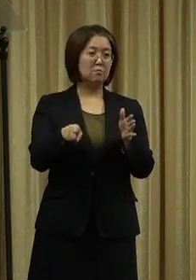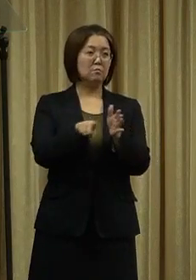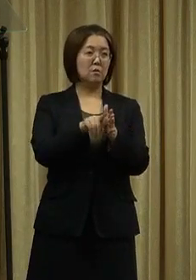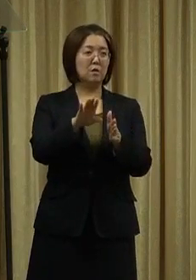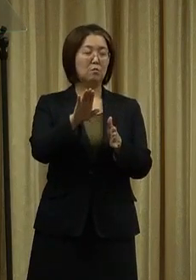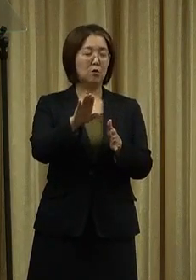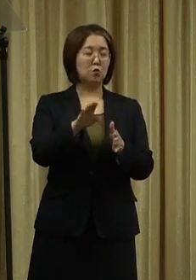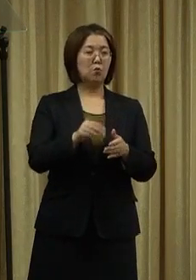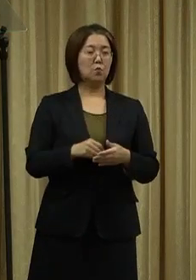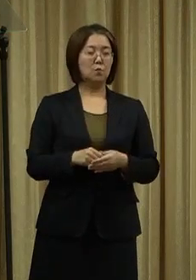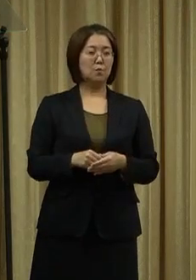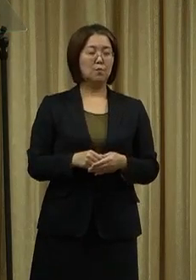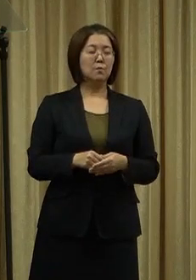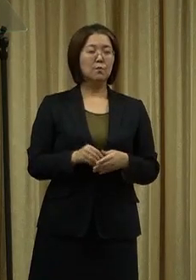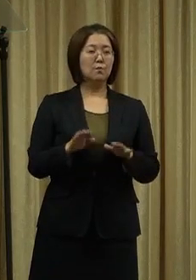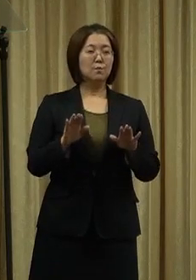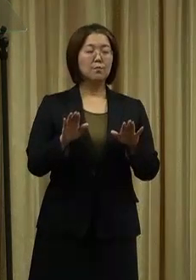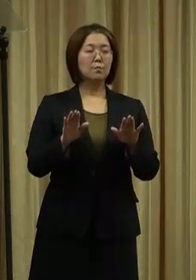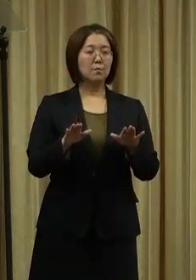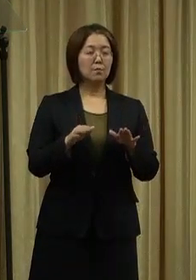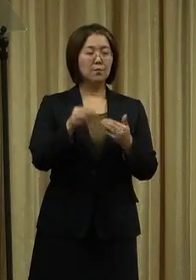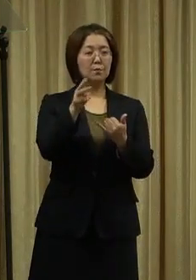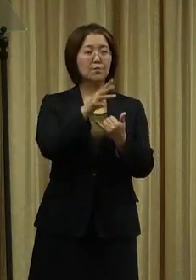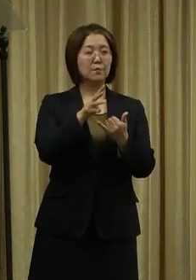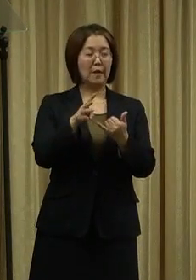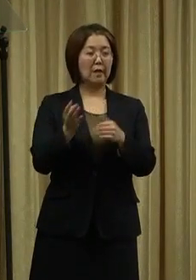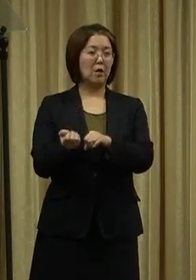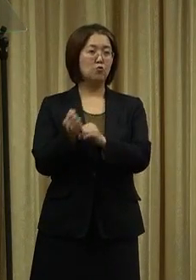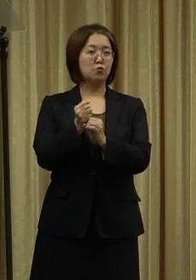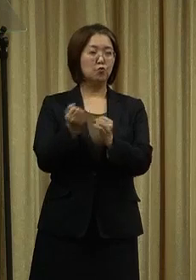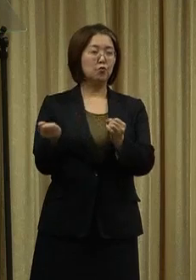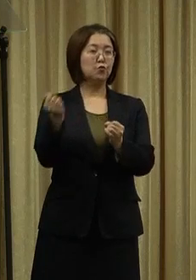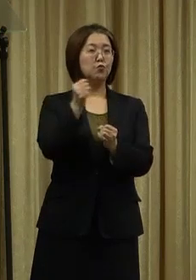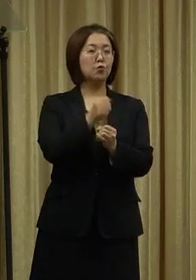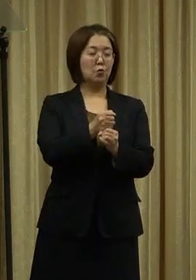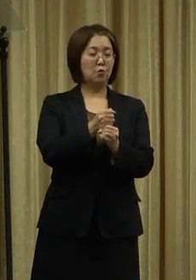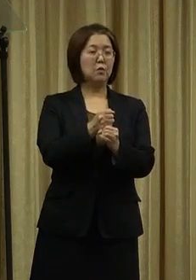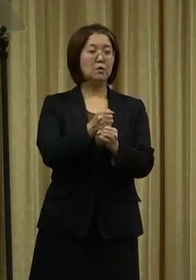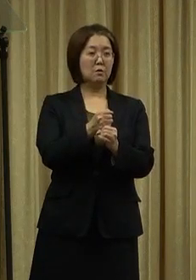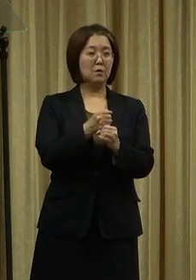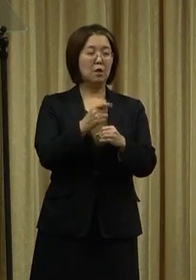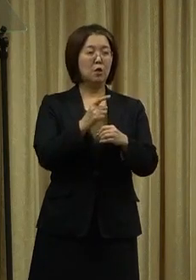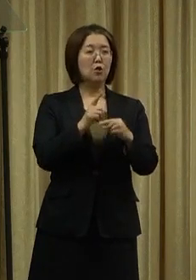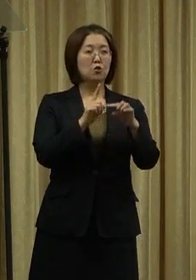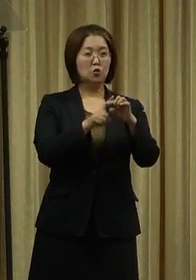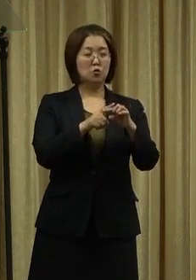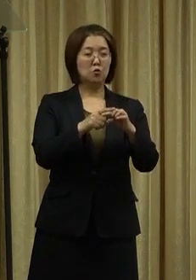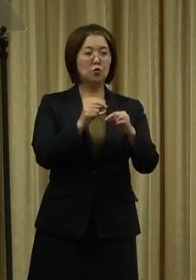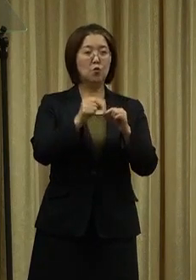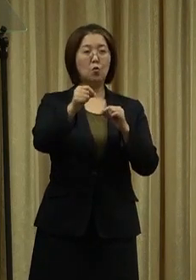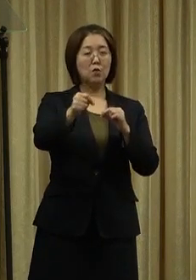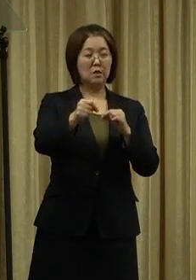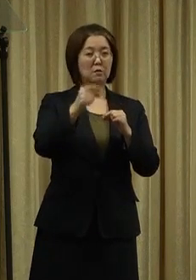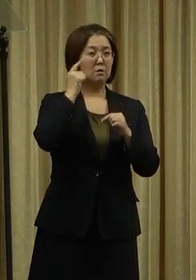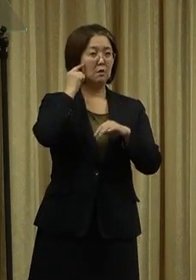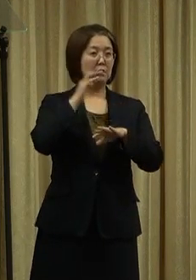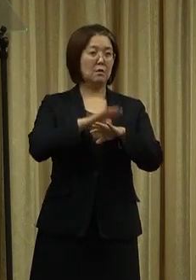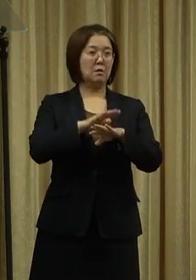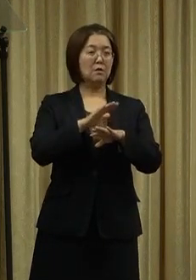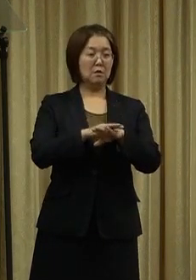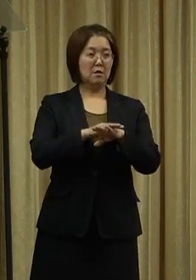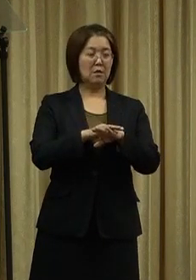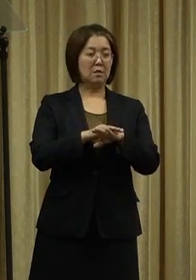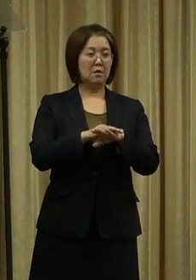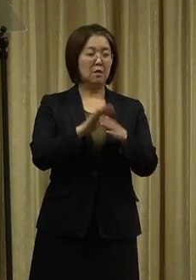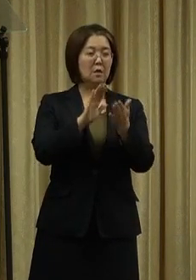ります。この度の災害からの復旧復興に向けては、中期的長期的な視点を持ち、全庁